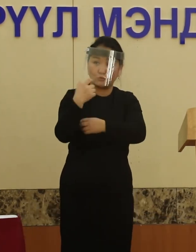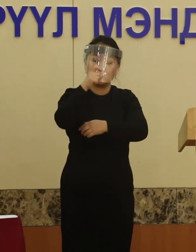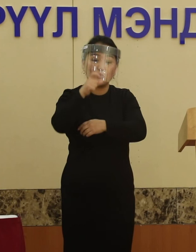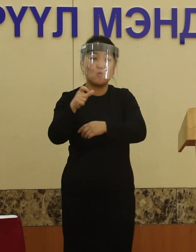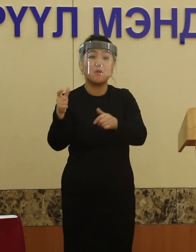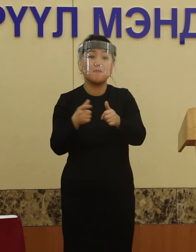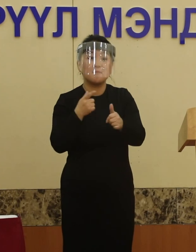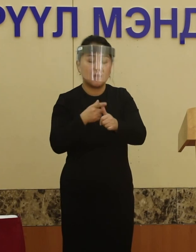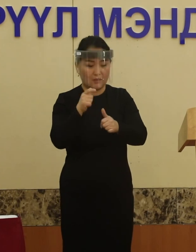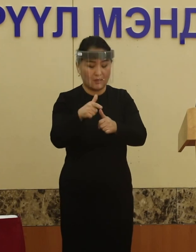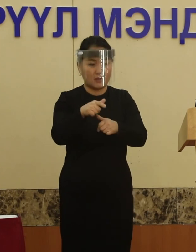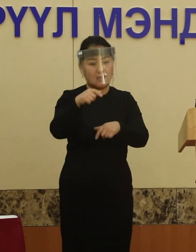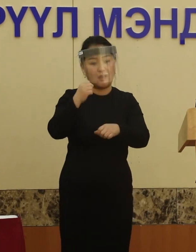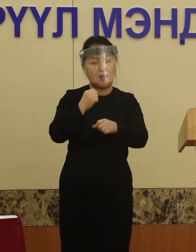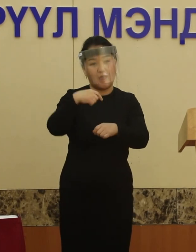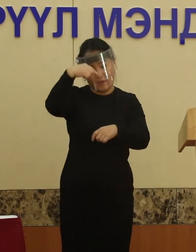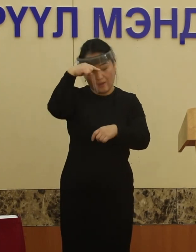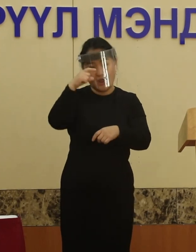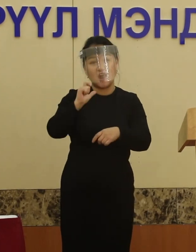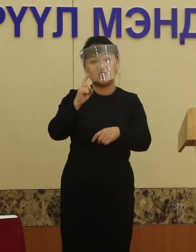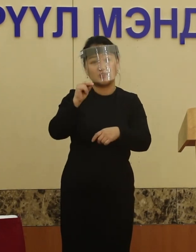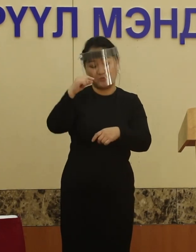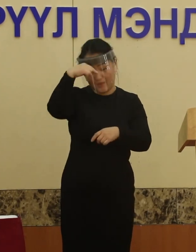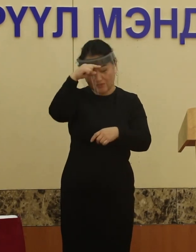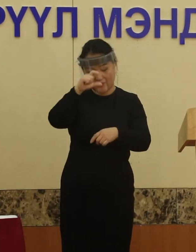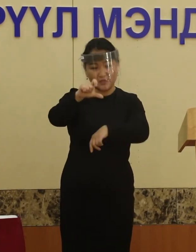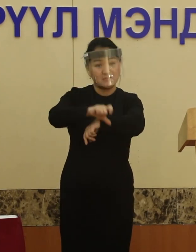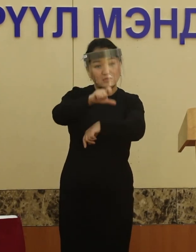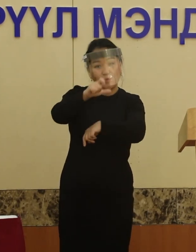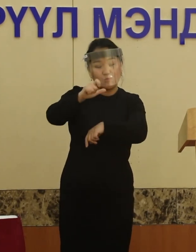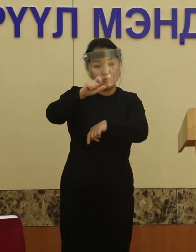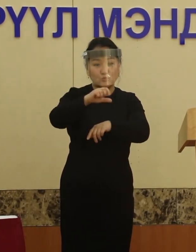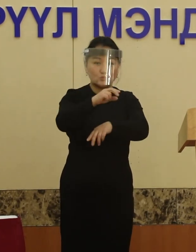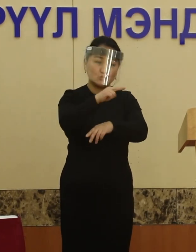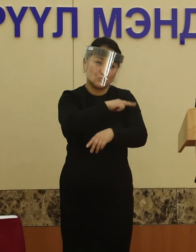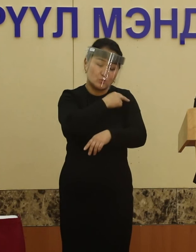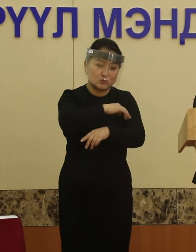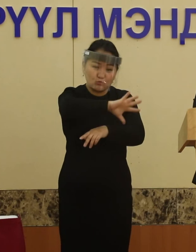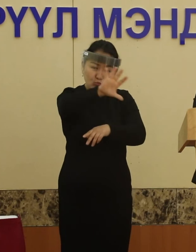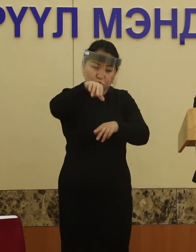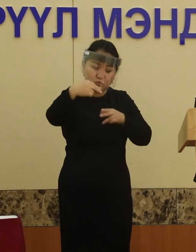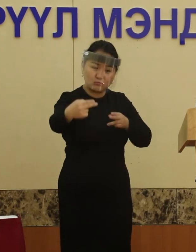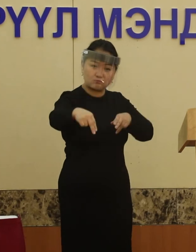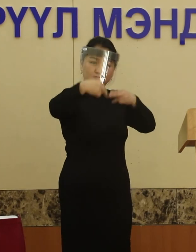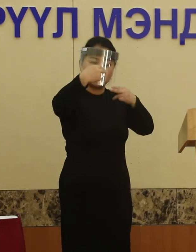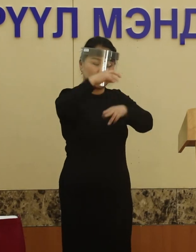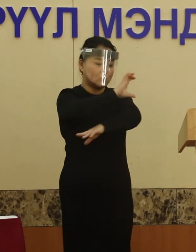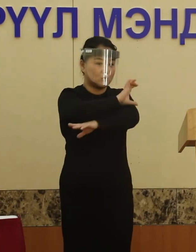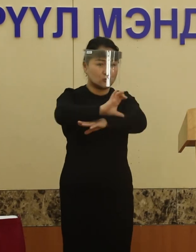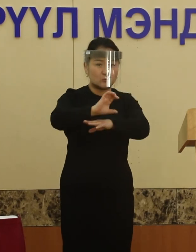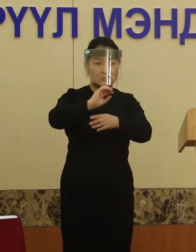байгаа эрчим тэмцлийн эмч эмчлэгийн мэрэгжилтнүүдтэйгээ сургалтыг бол хийхээр ингээд төлөвлөд ажиллаж